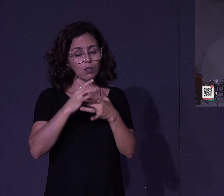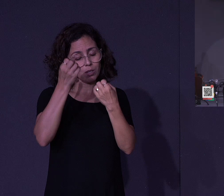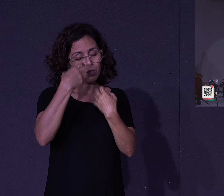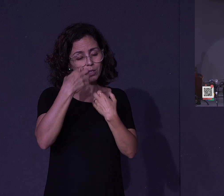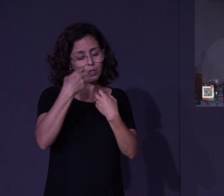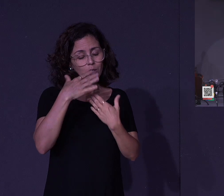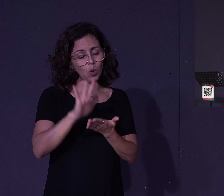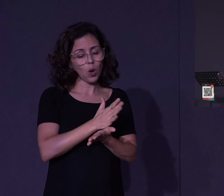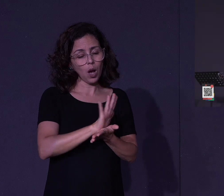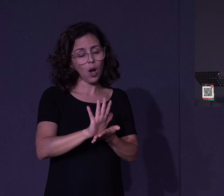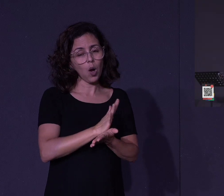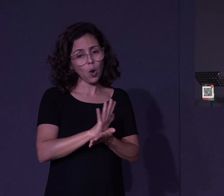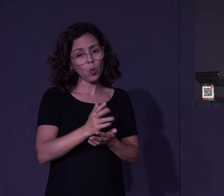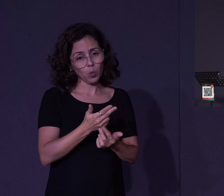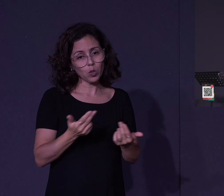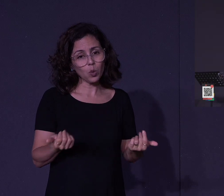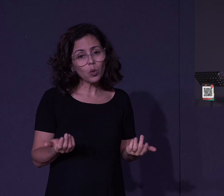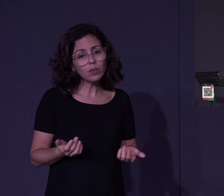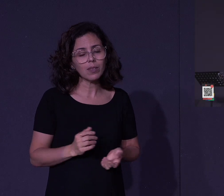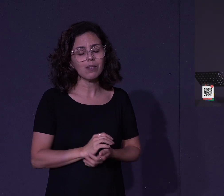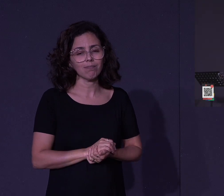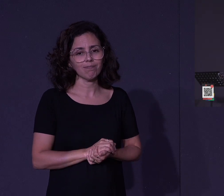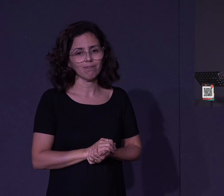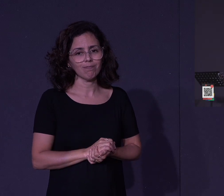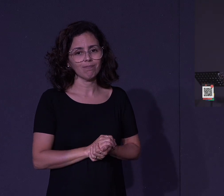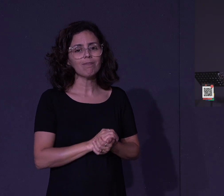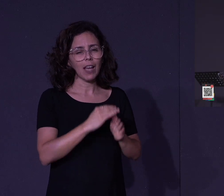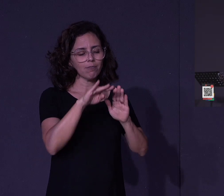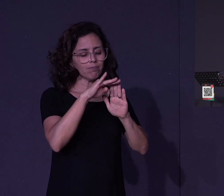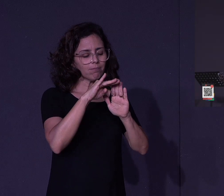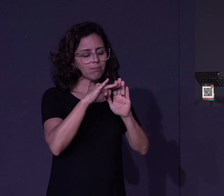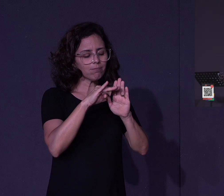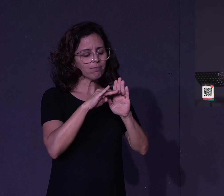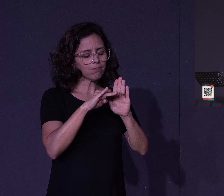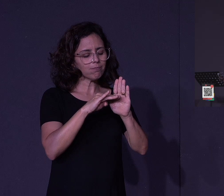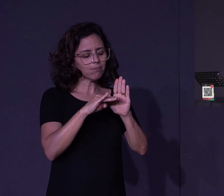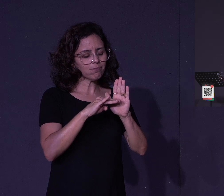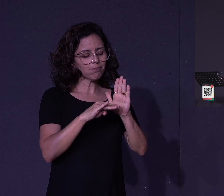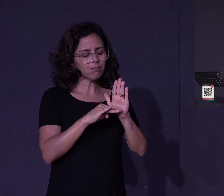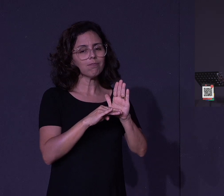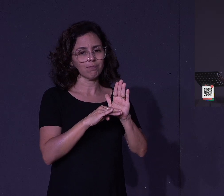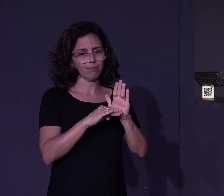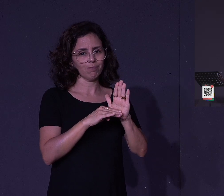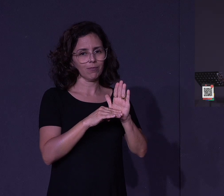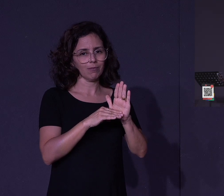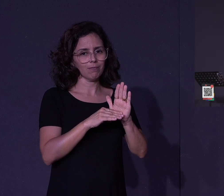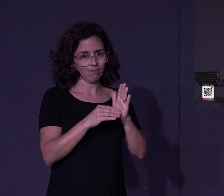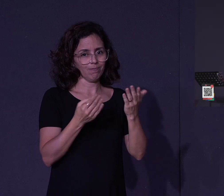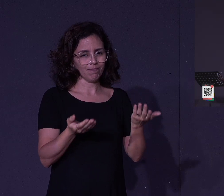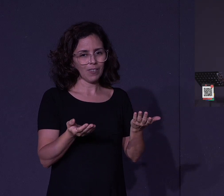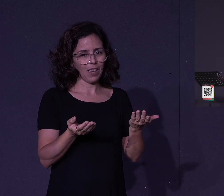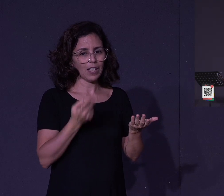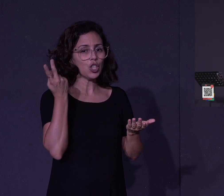viúva de Naim. Ele é bom, não é? Ele é bom, não é, irmão? É bom, não é? Por